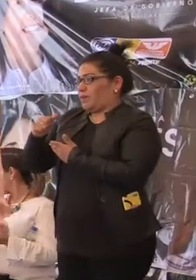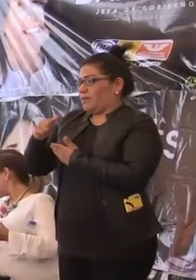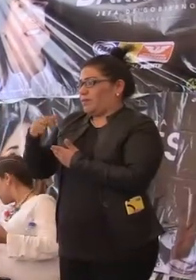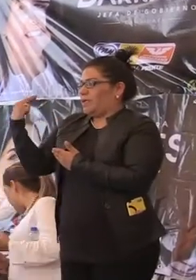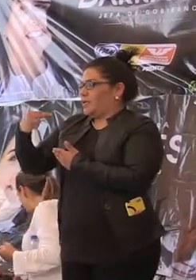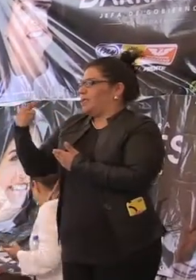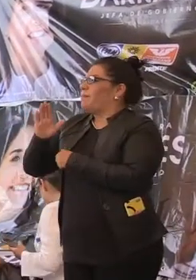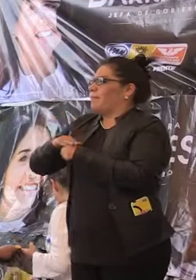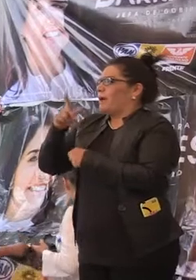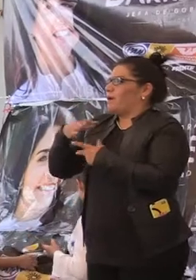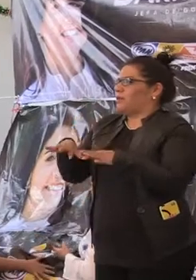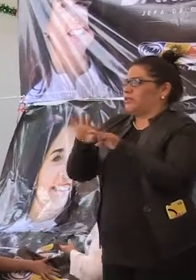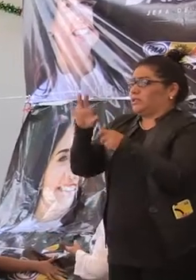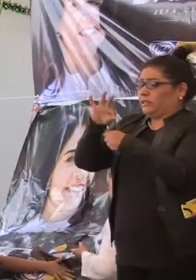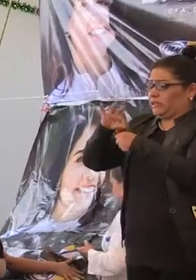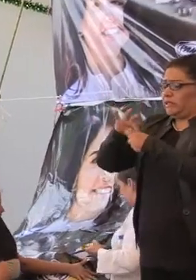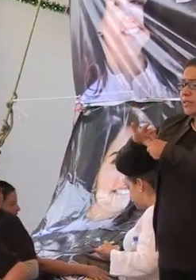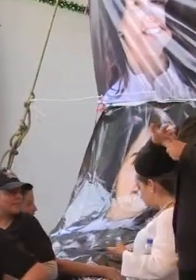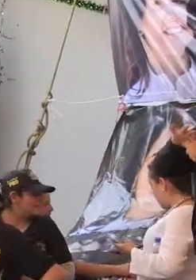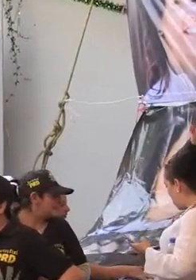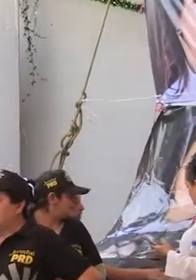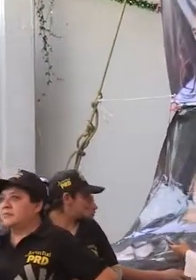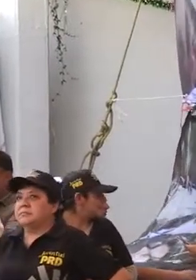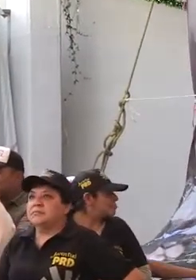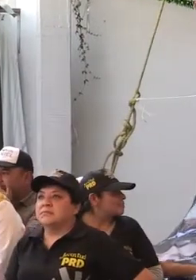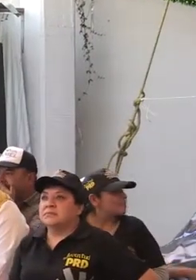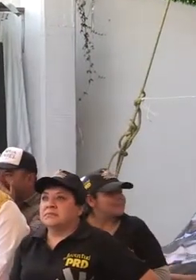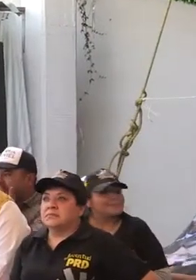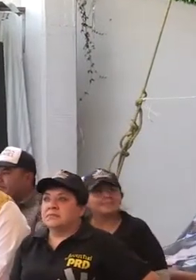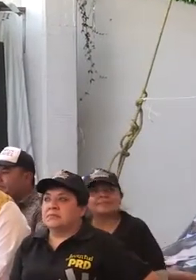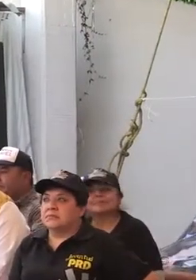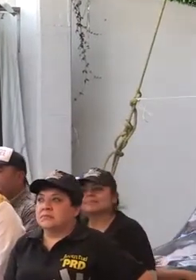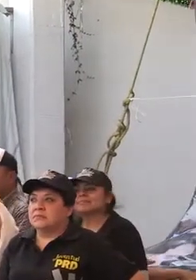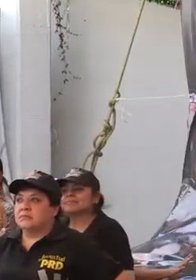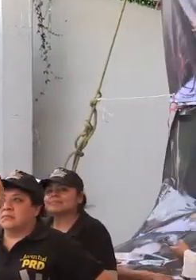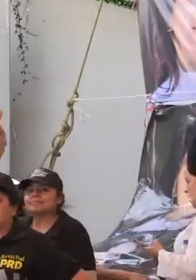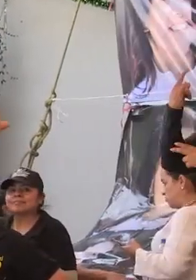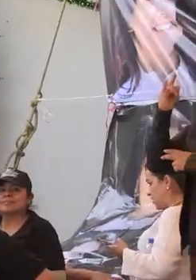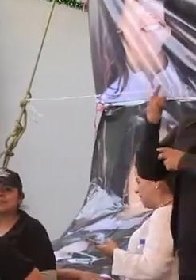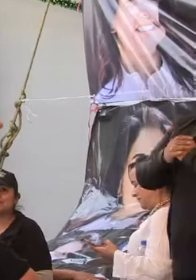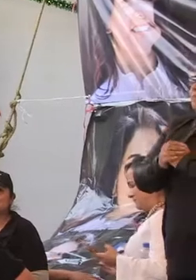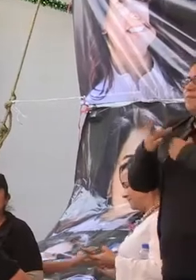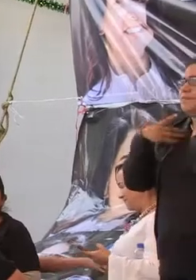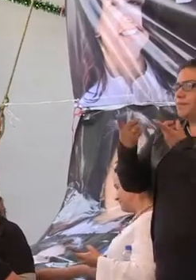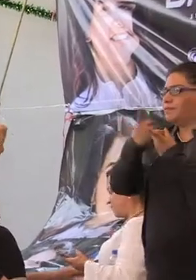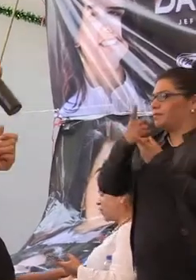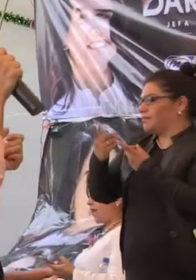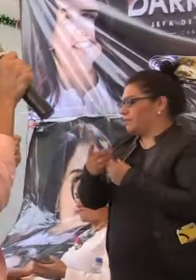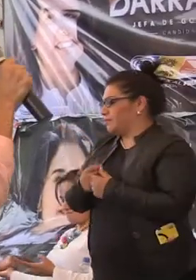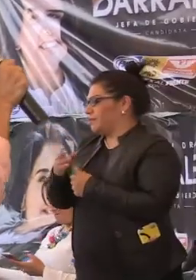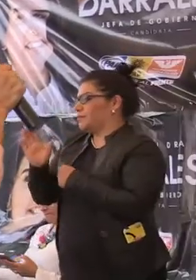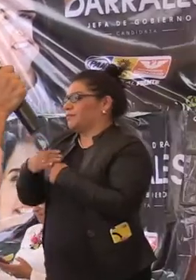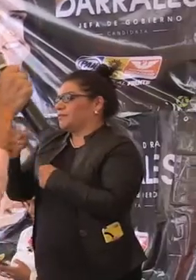necesitamos con Ana Julia son votos. Necesitamos muchos votos para el 1 de julio. Les voy a decir por